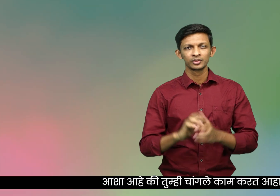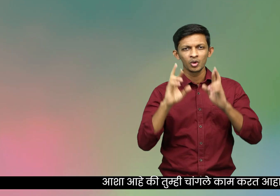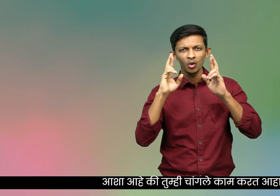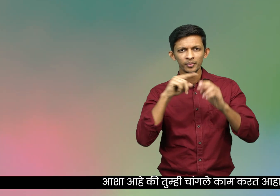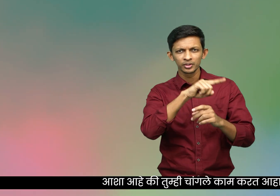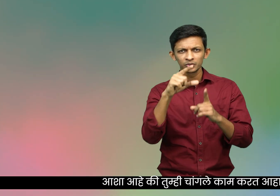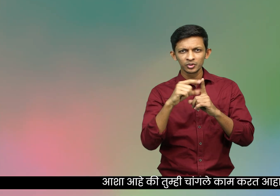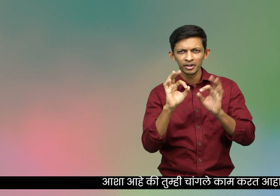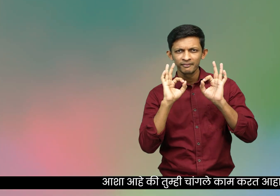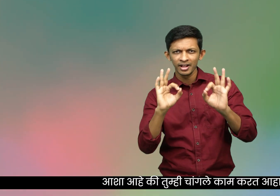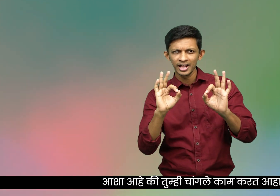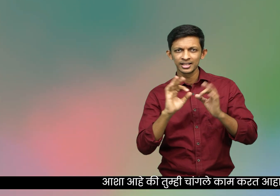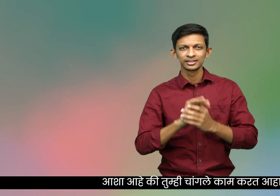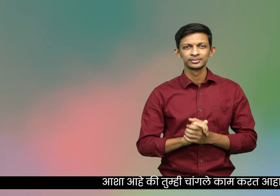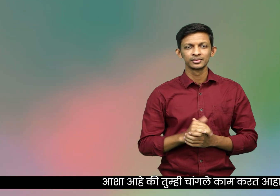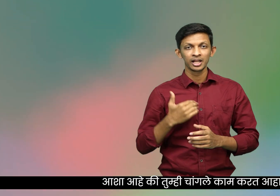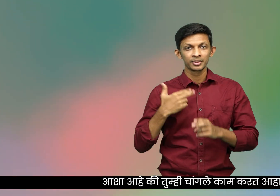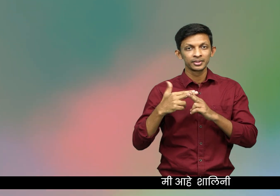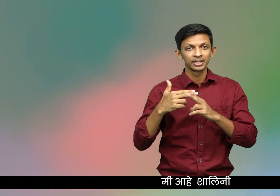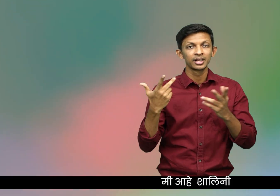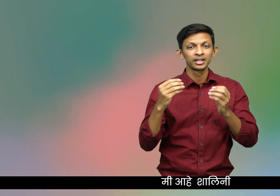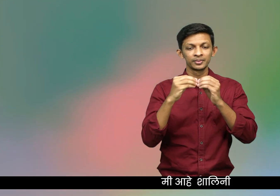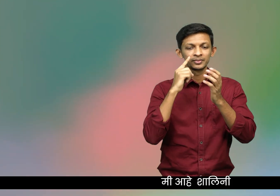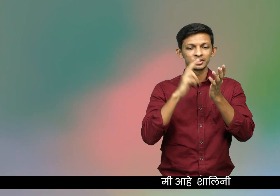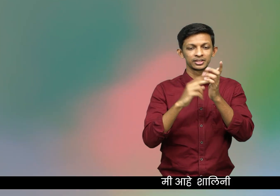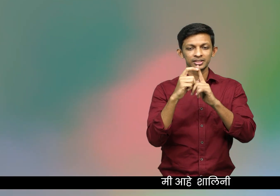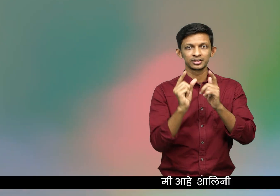आशा आहे की तुम्ही चांगले काम करत आहात. मी आहे शालिनी.